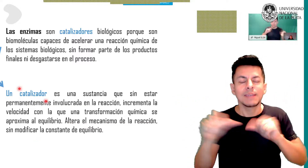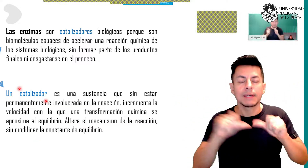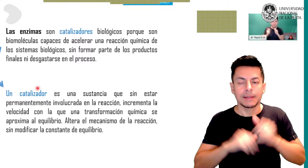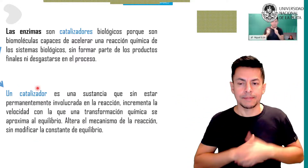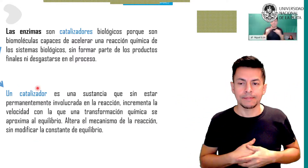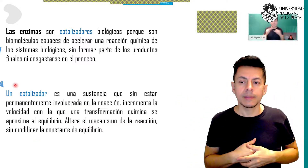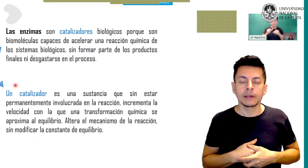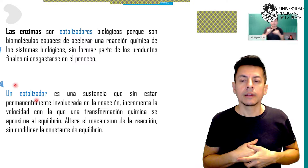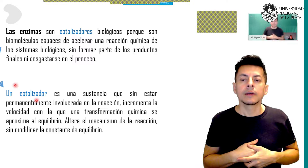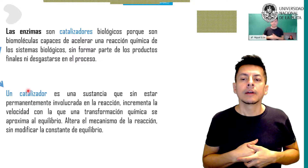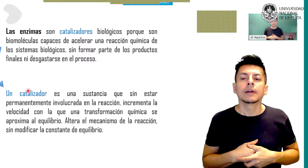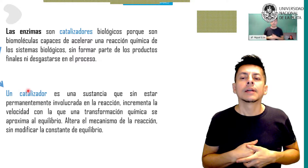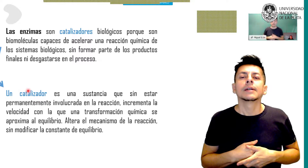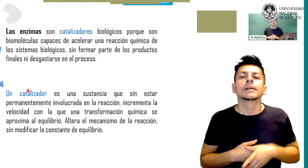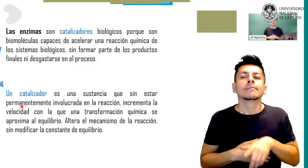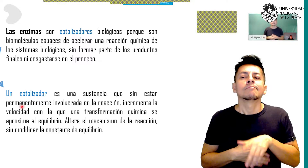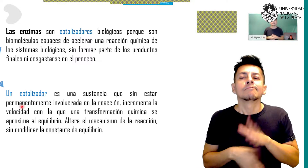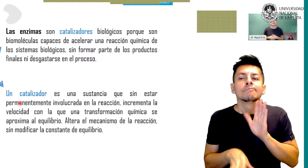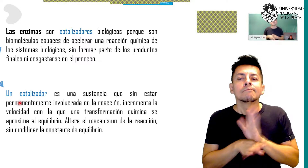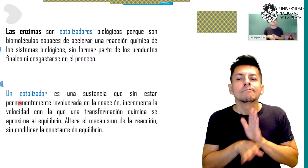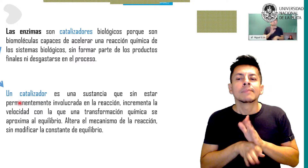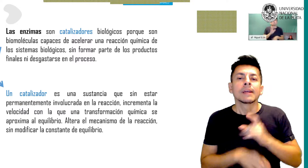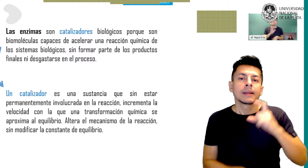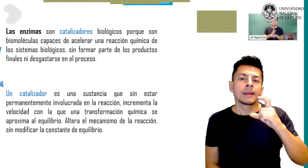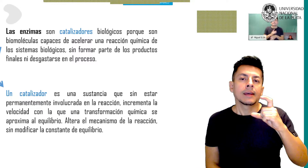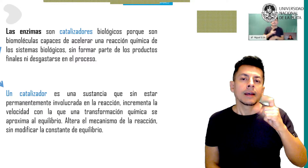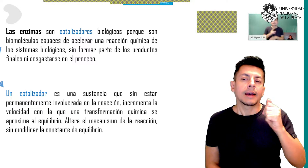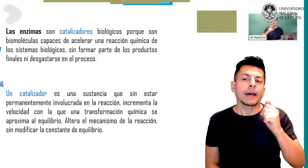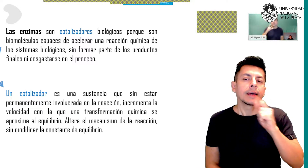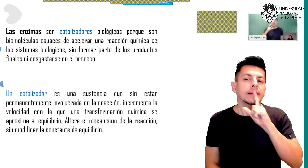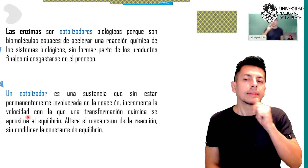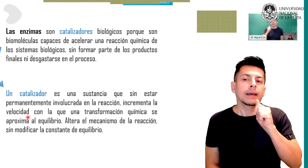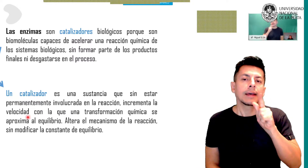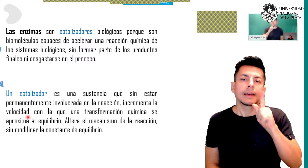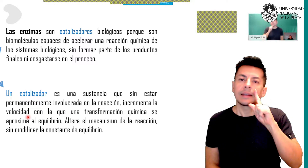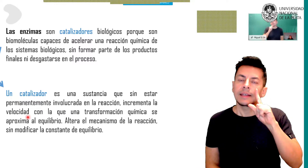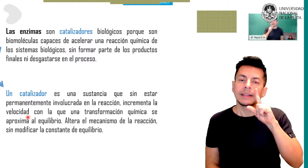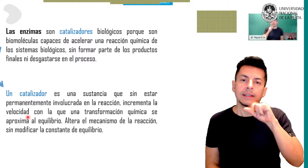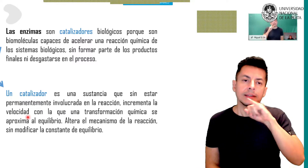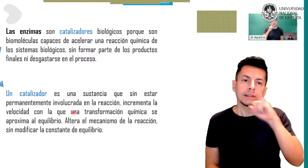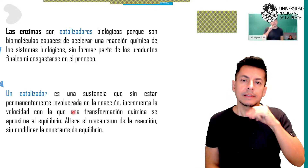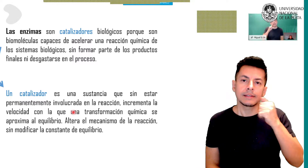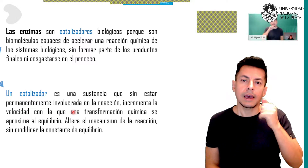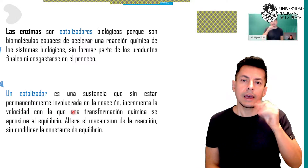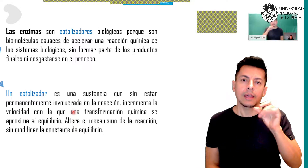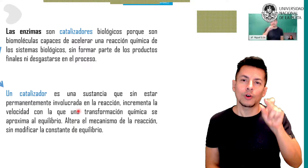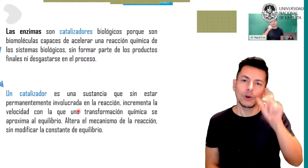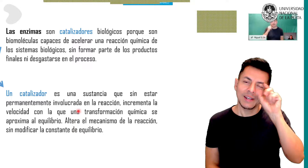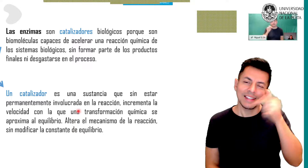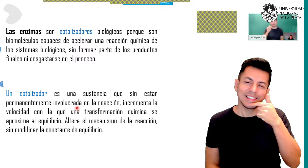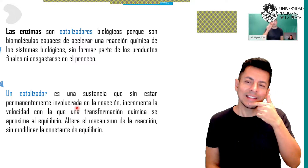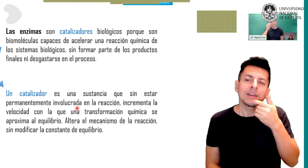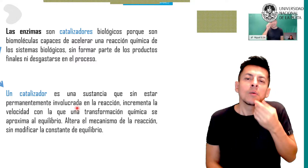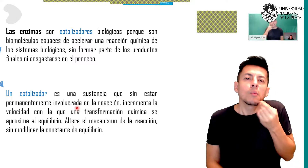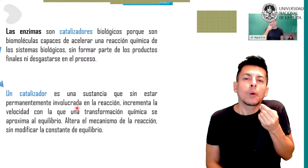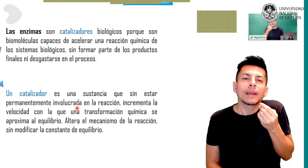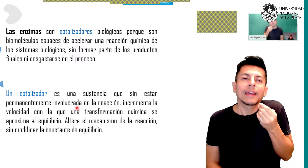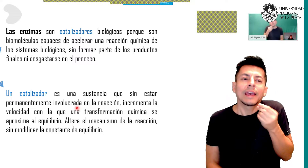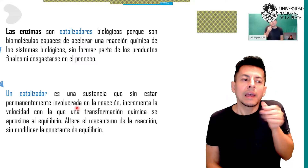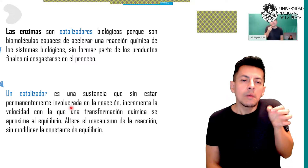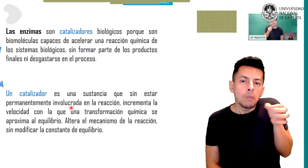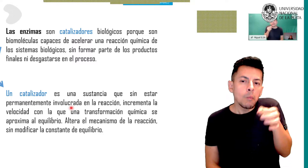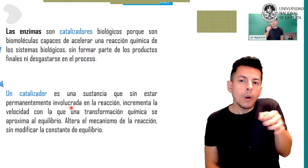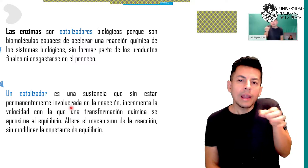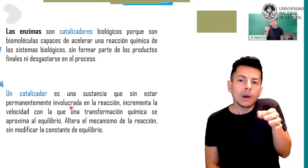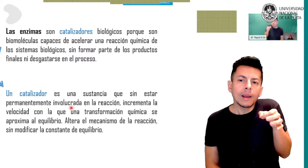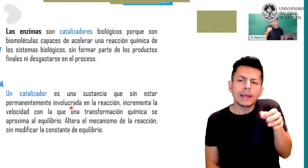decía, se las llama catalizadores porque son moléculas que no están permanentemente involucradas en la reacción,